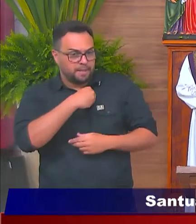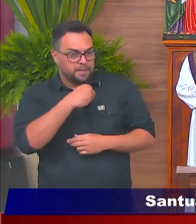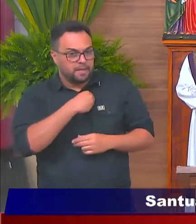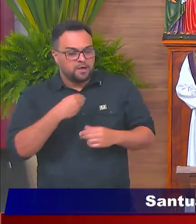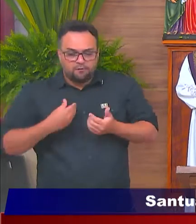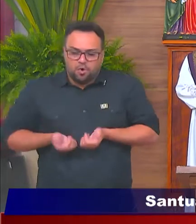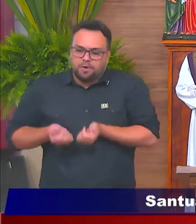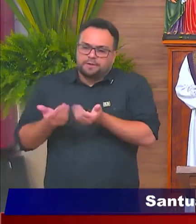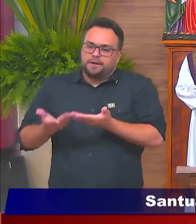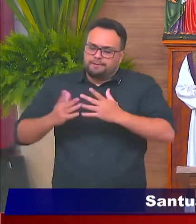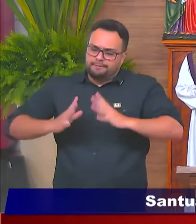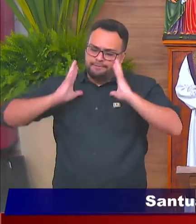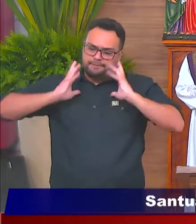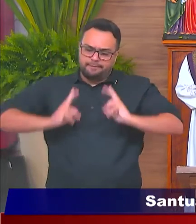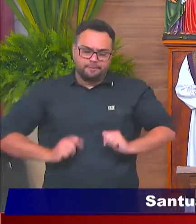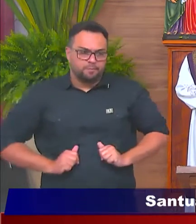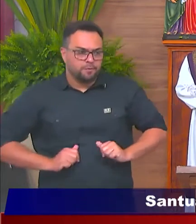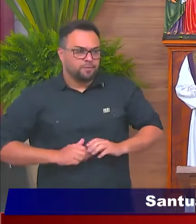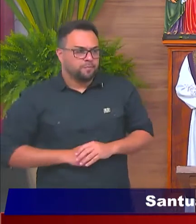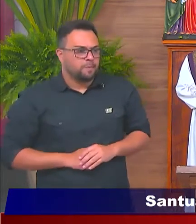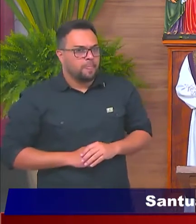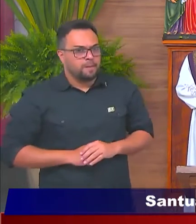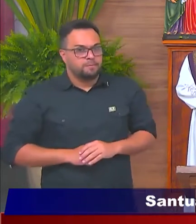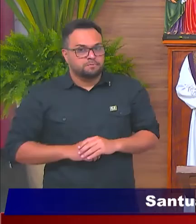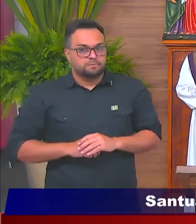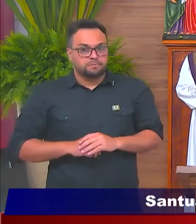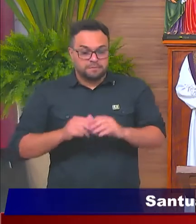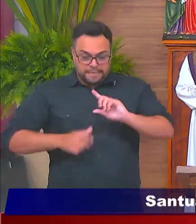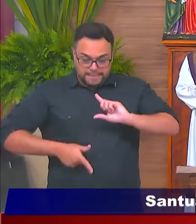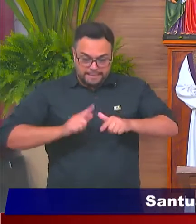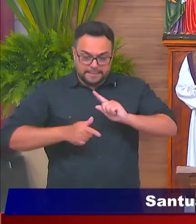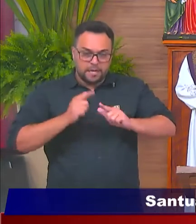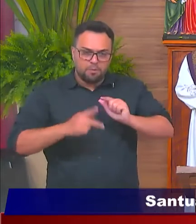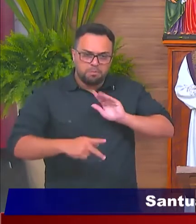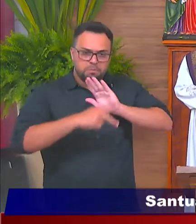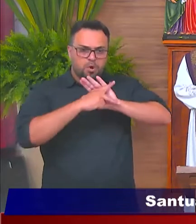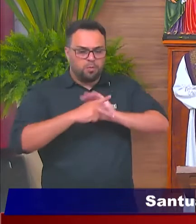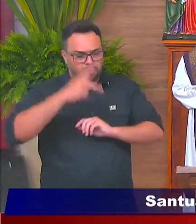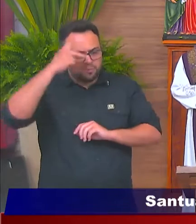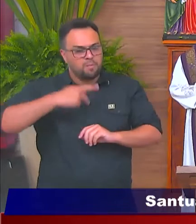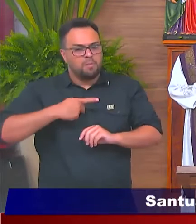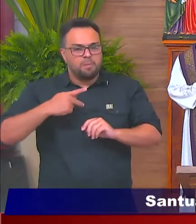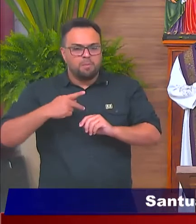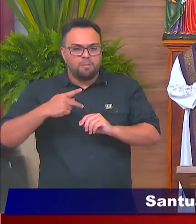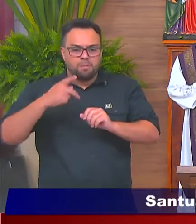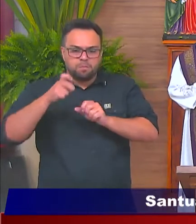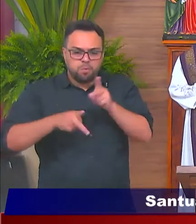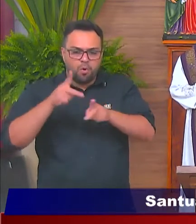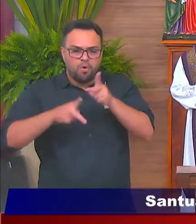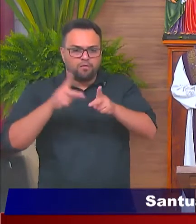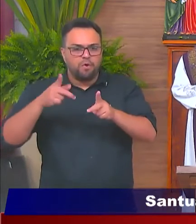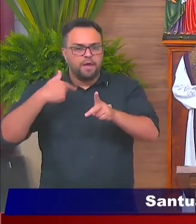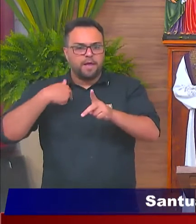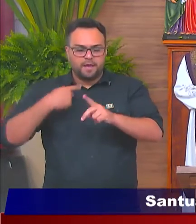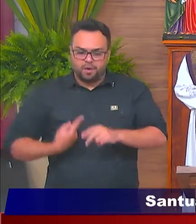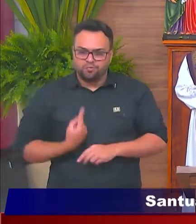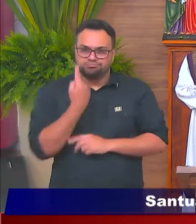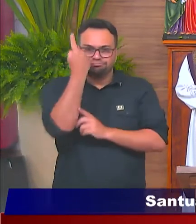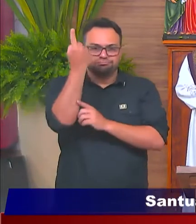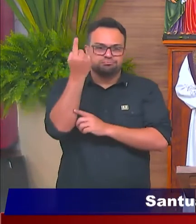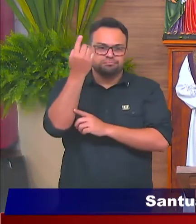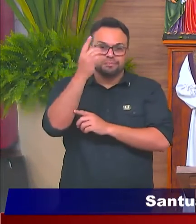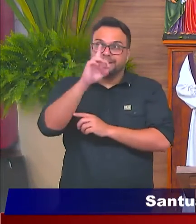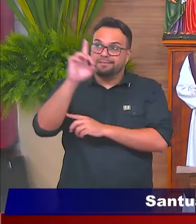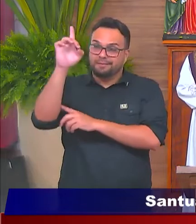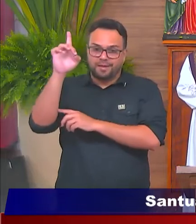purificarei. Eles serão o meu povo e eu serei o seu Deus. Meu